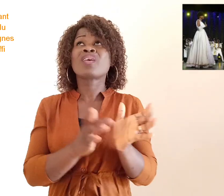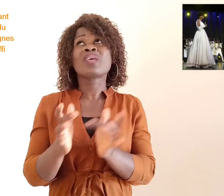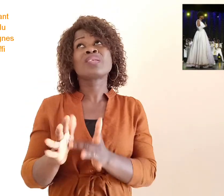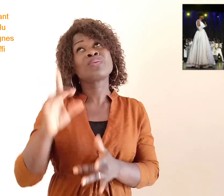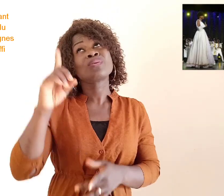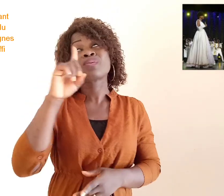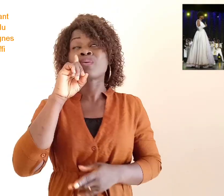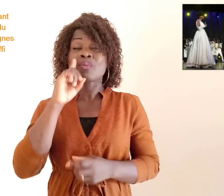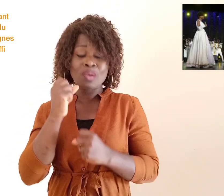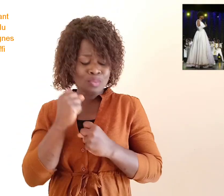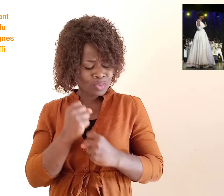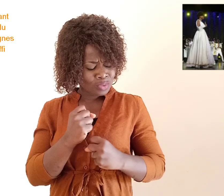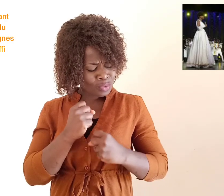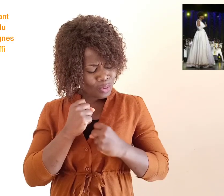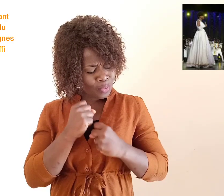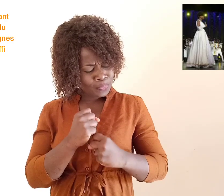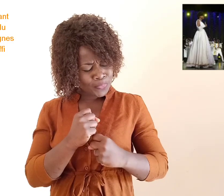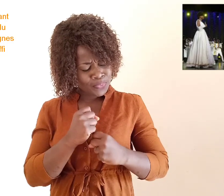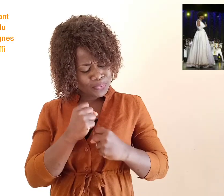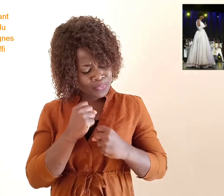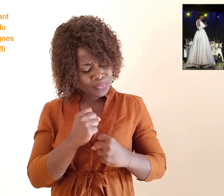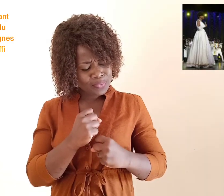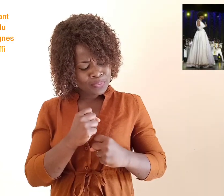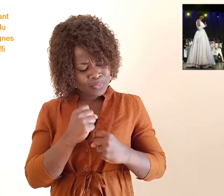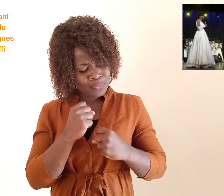Jésus tu es puissant